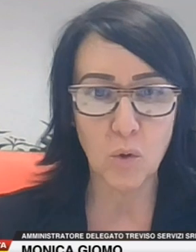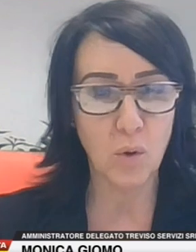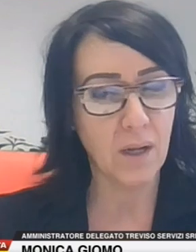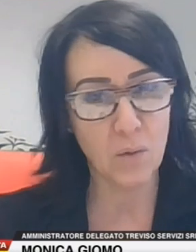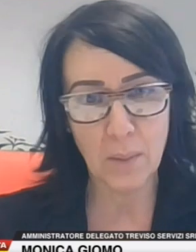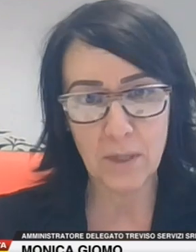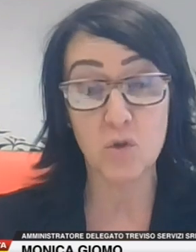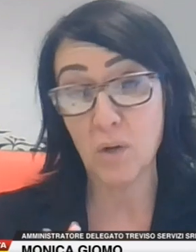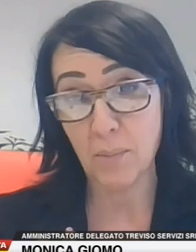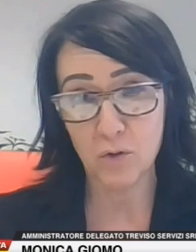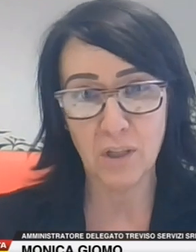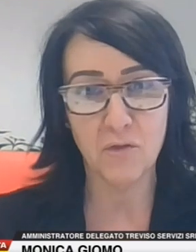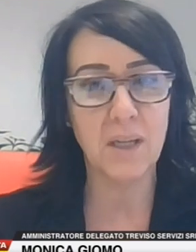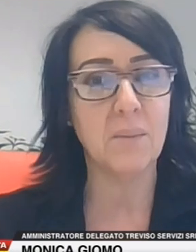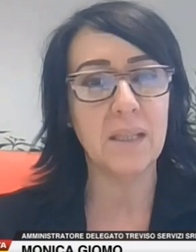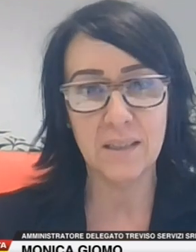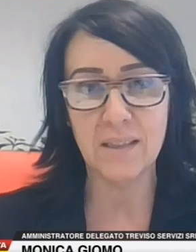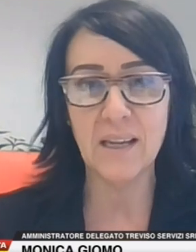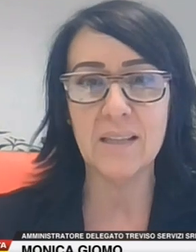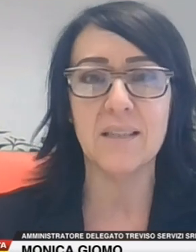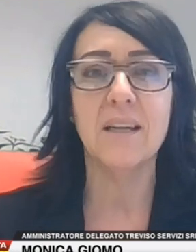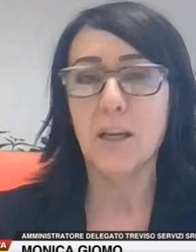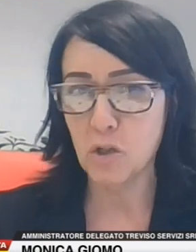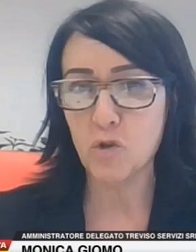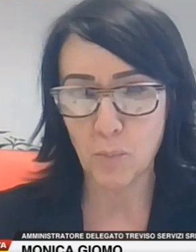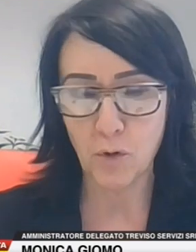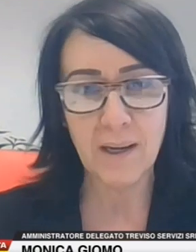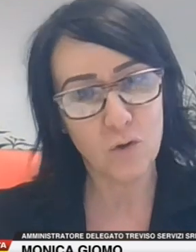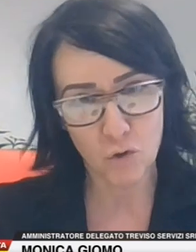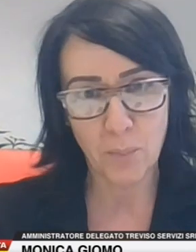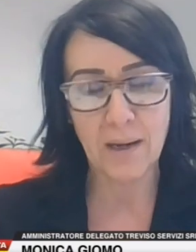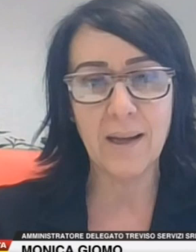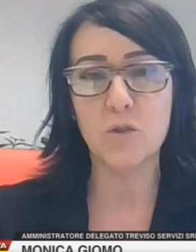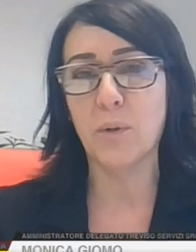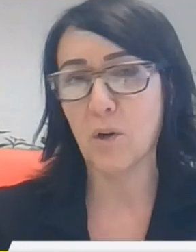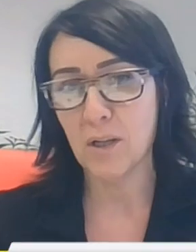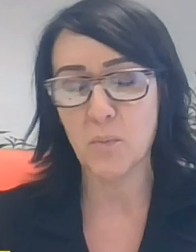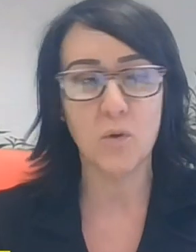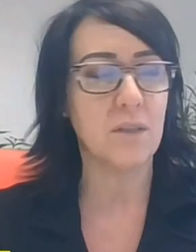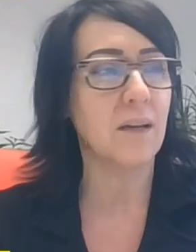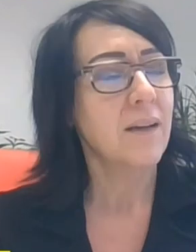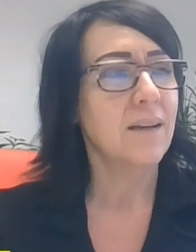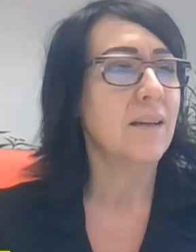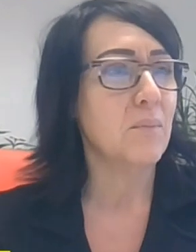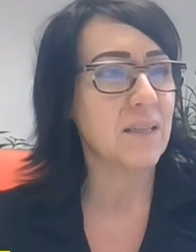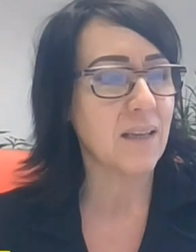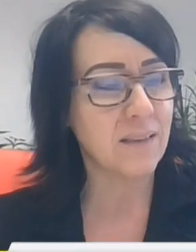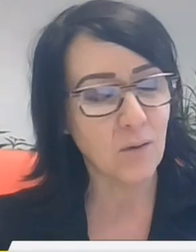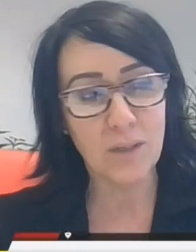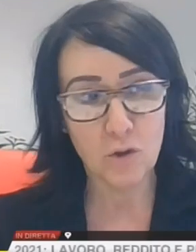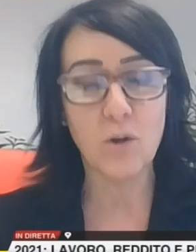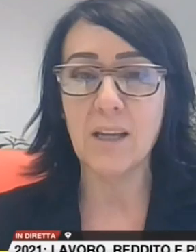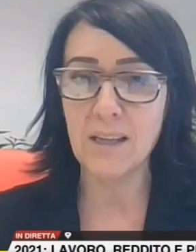parlato con una persona però telefonicamente di ATS. Io ci ho provato, ci ho parlato, però la risposta mi è